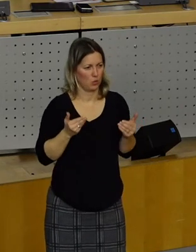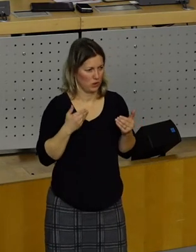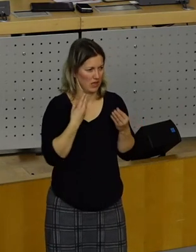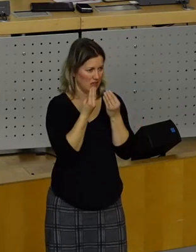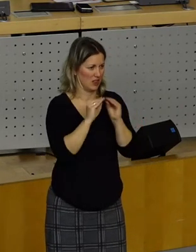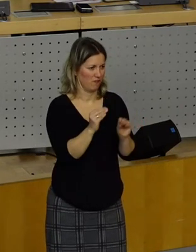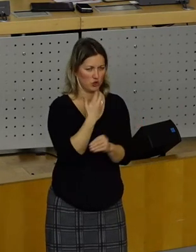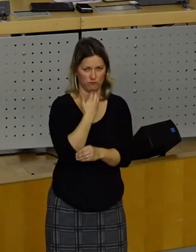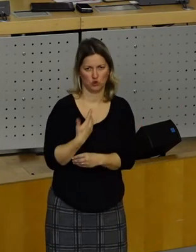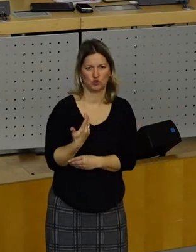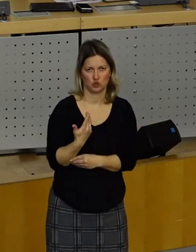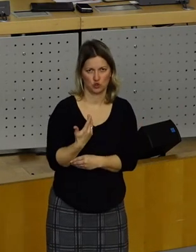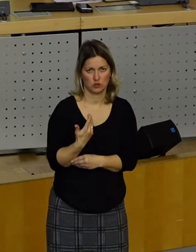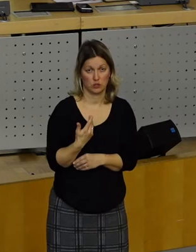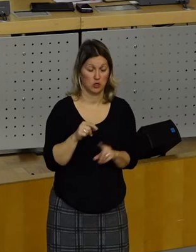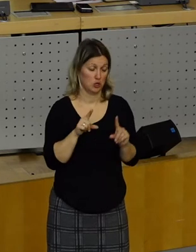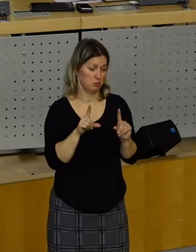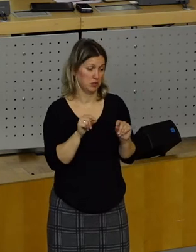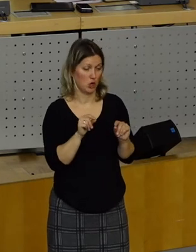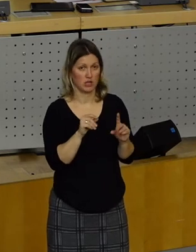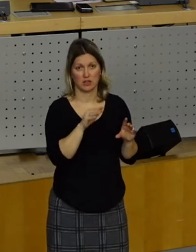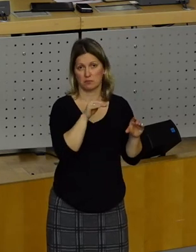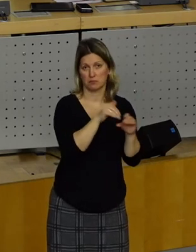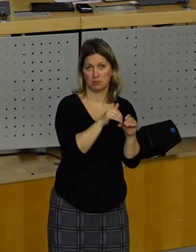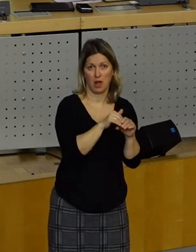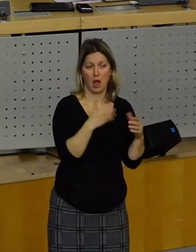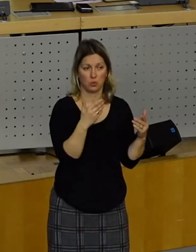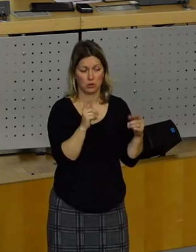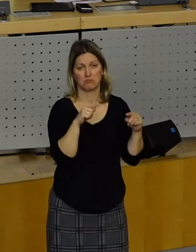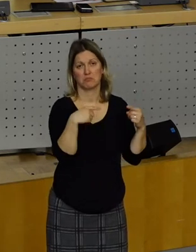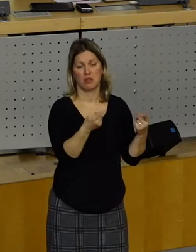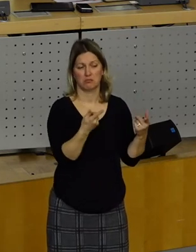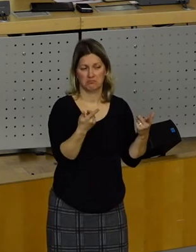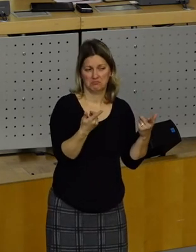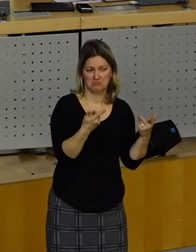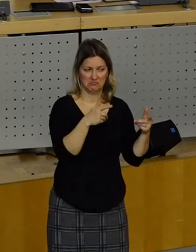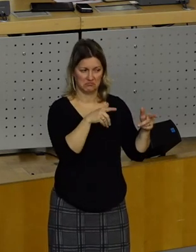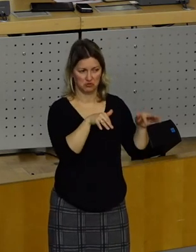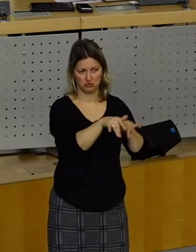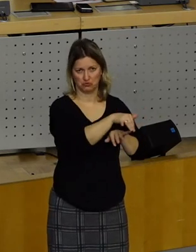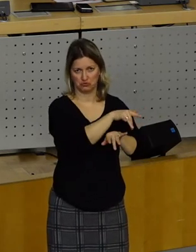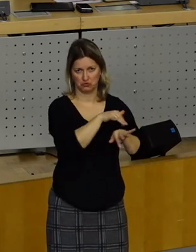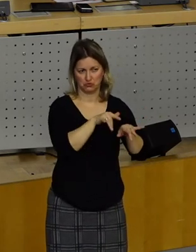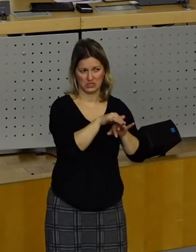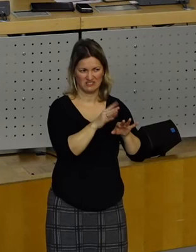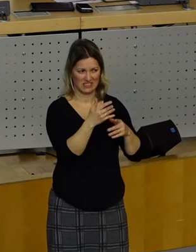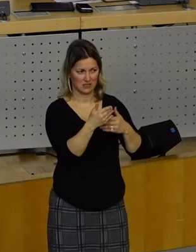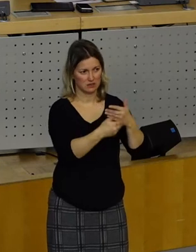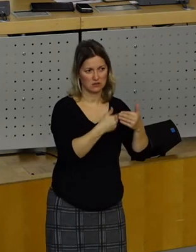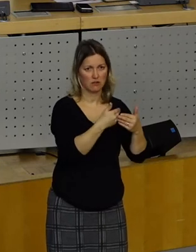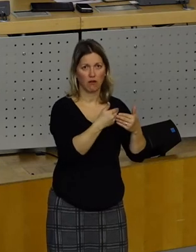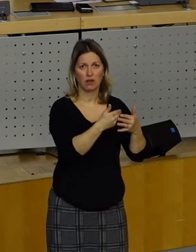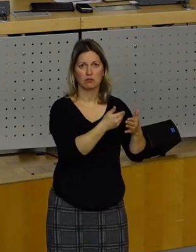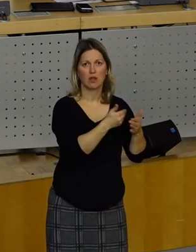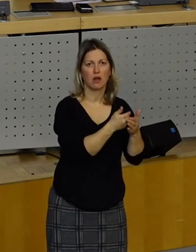da kann halt schon einiges an so im hintergrund laufen was dann eben auch dazu